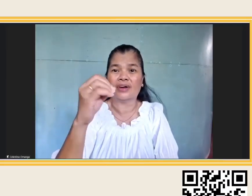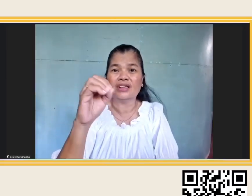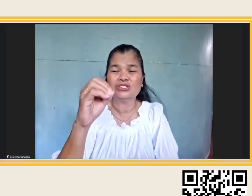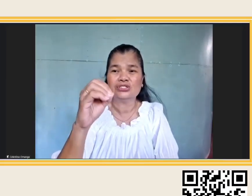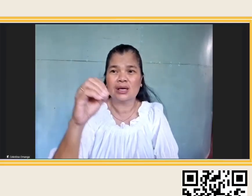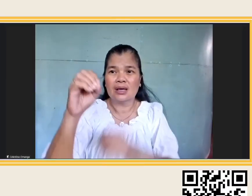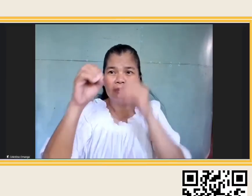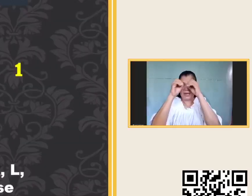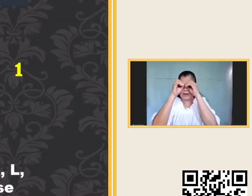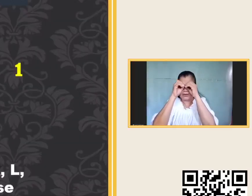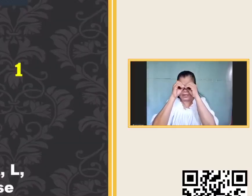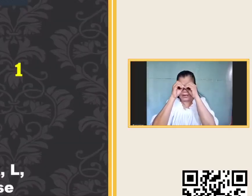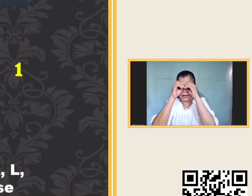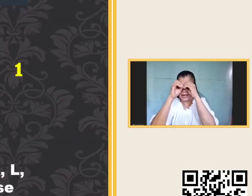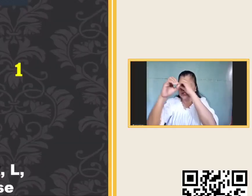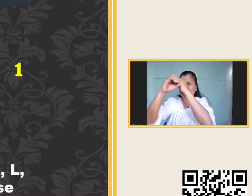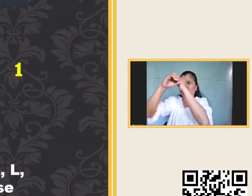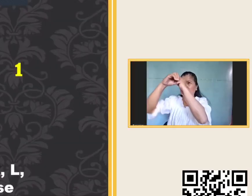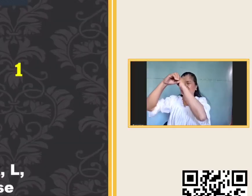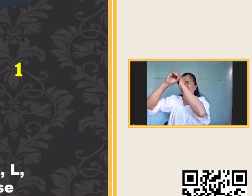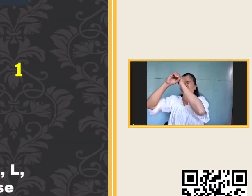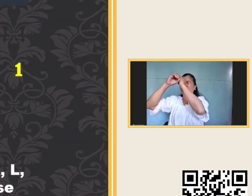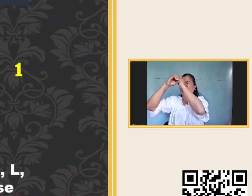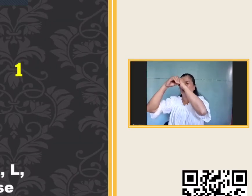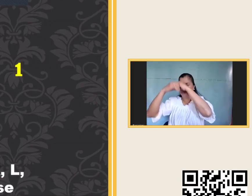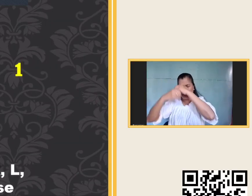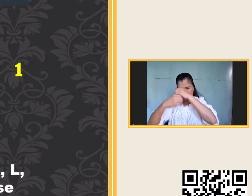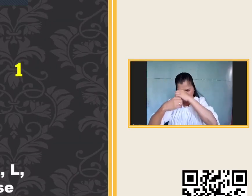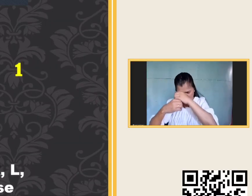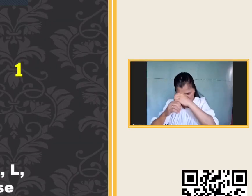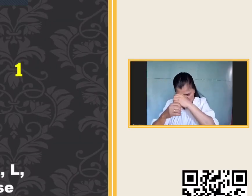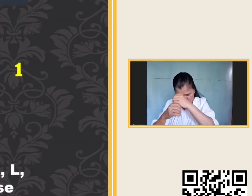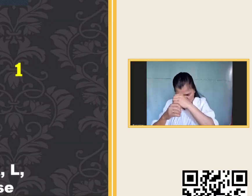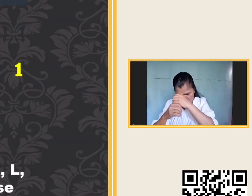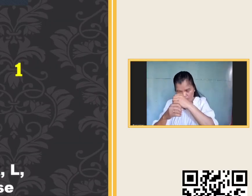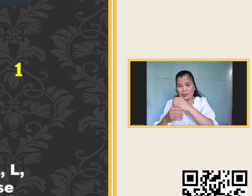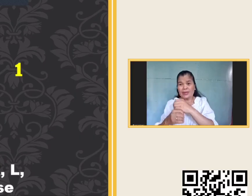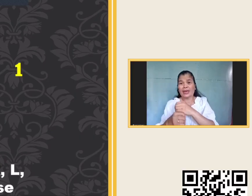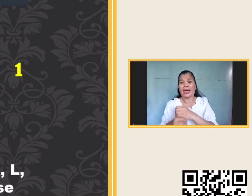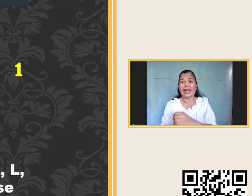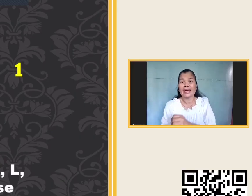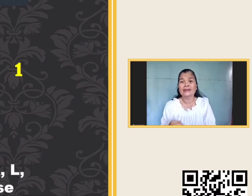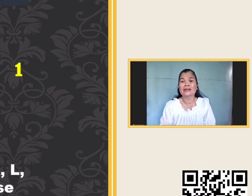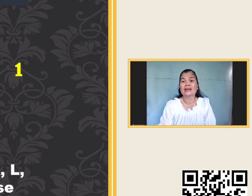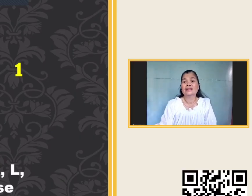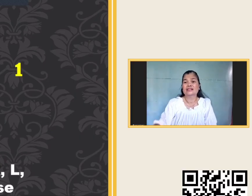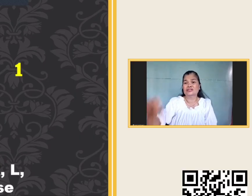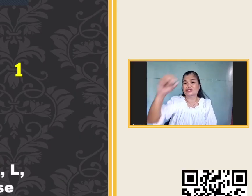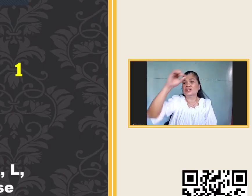for orange, binoculars, telescope, microscope, and